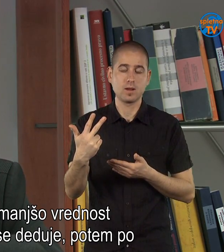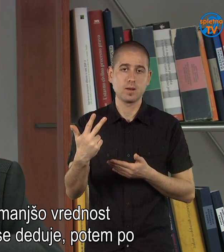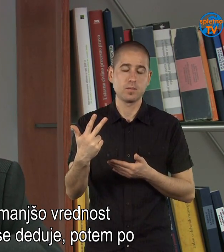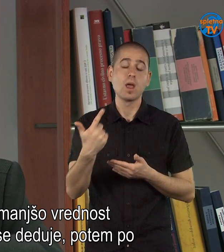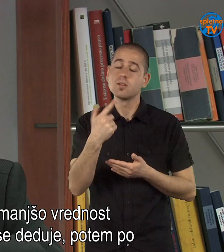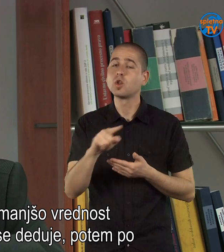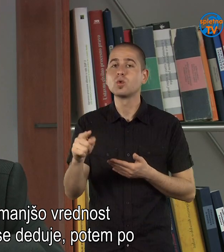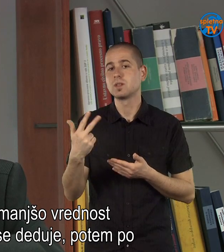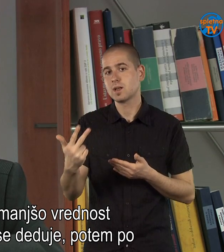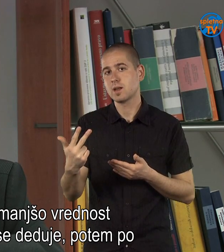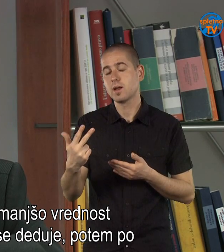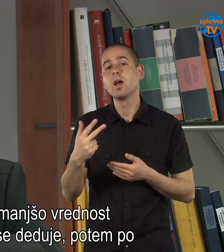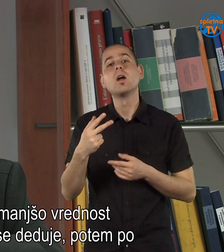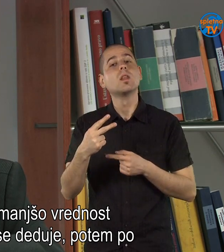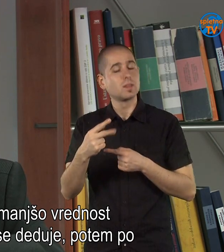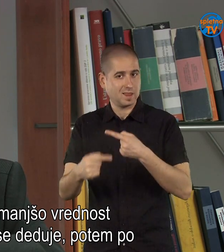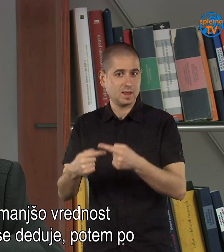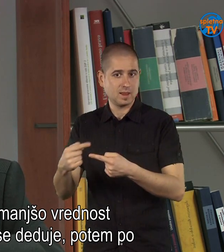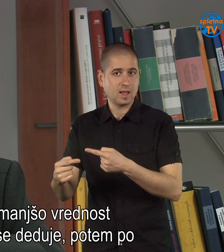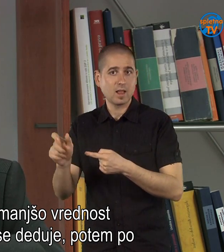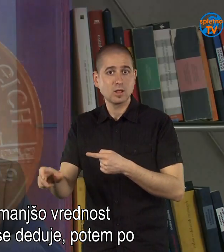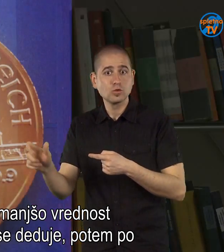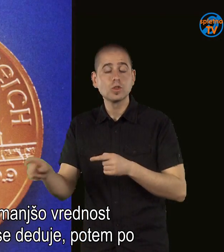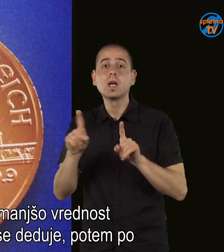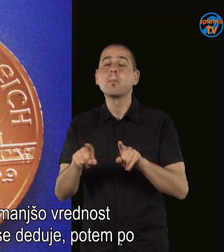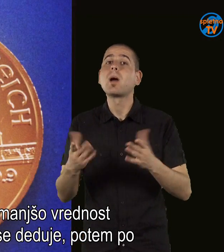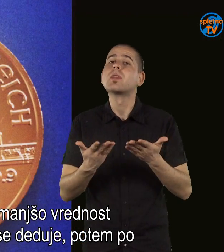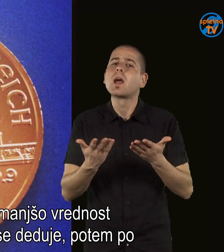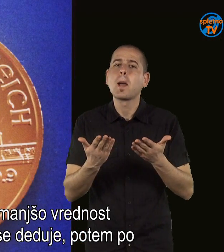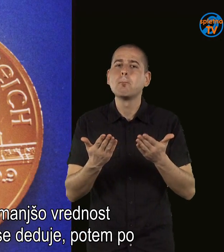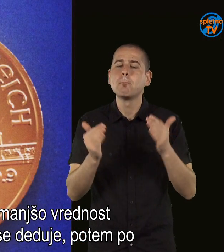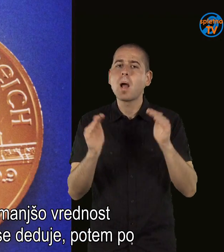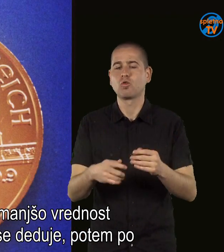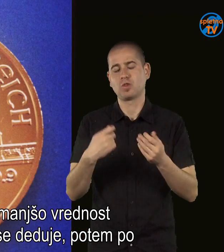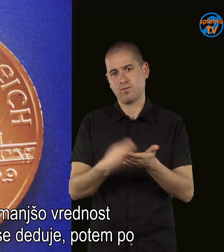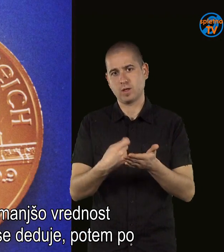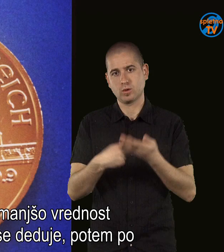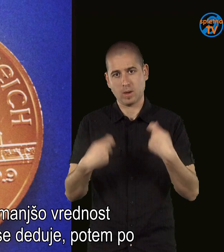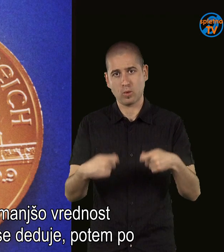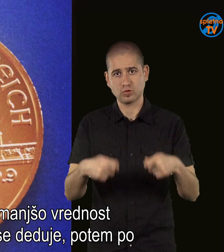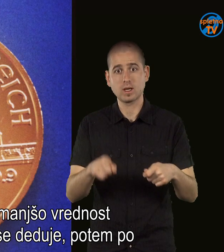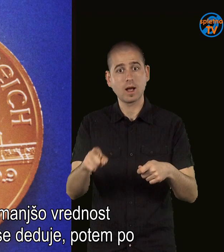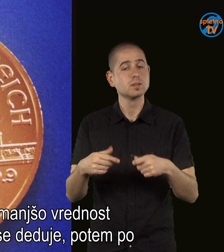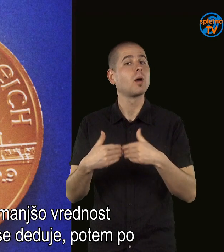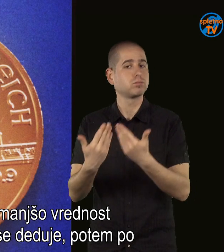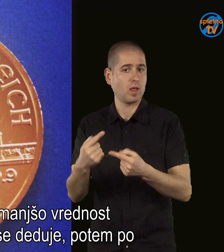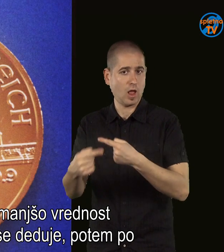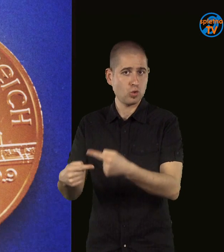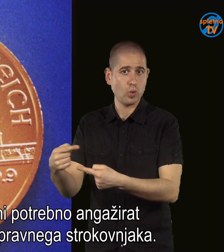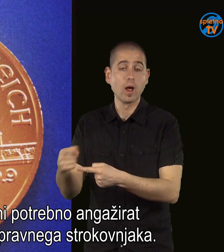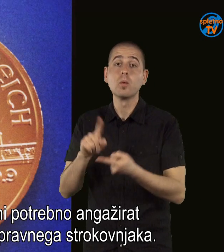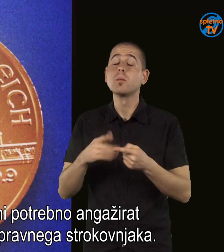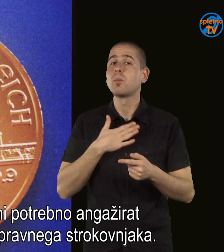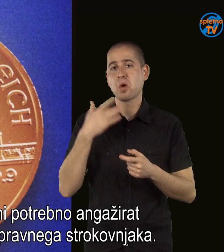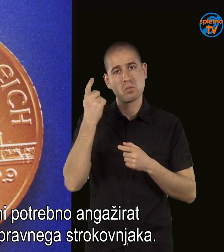2 do 3 dediči in pa neka manjša vrednost premoženja, ki se deduje, potem po mojem